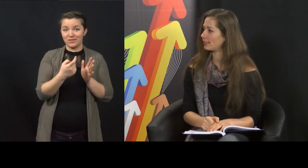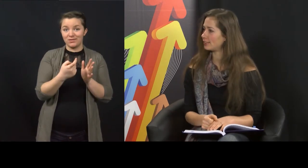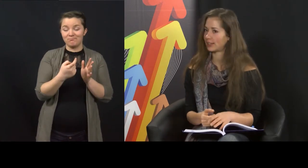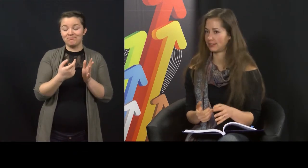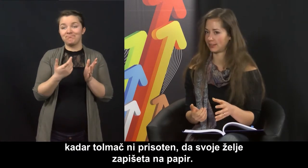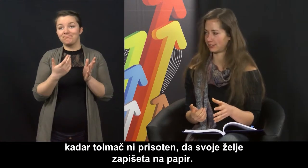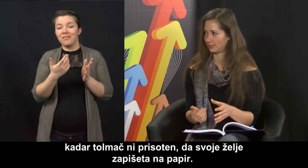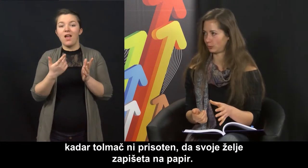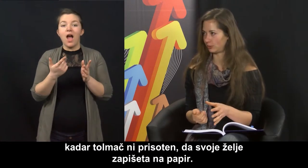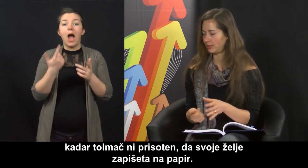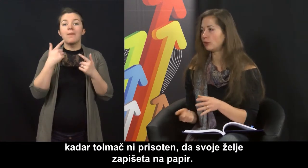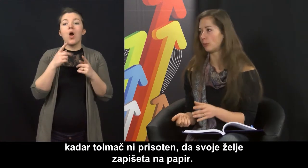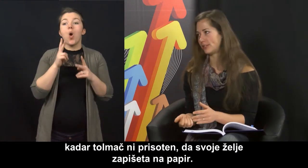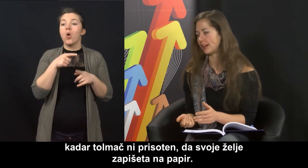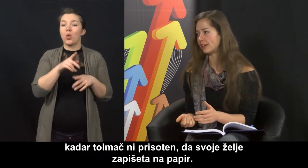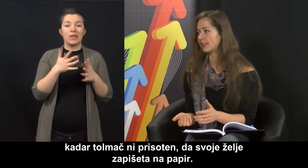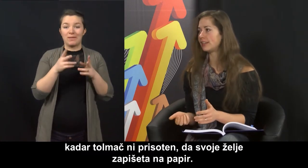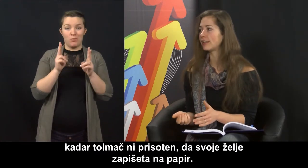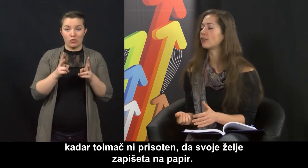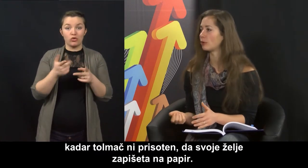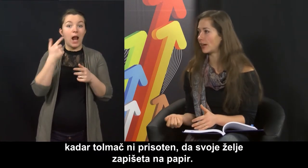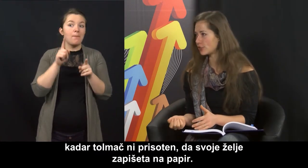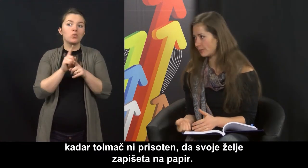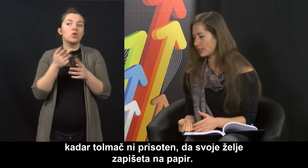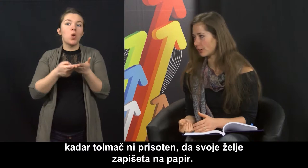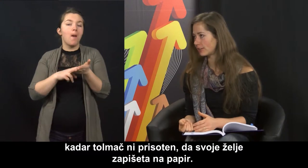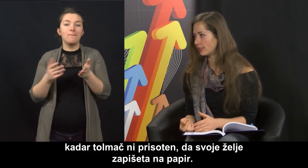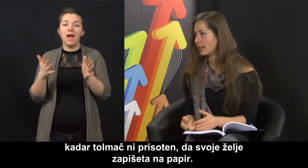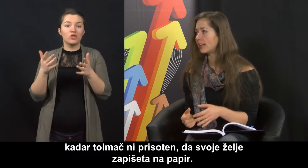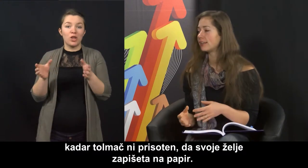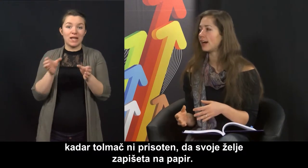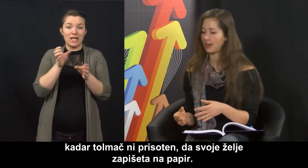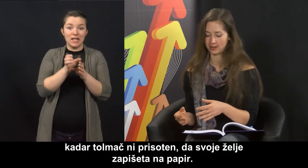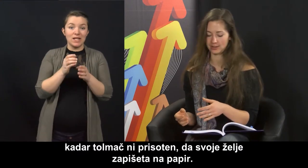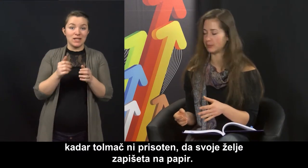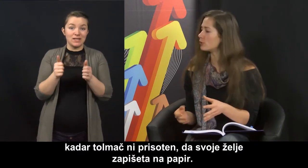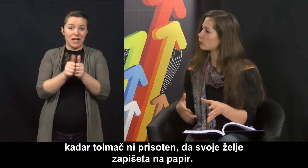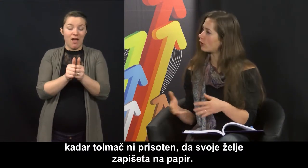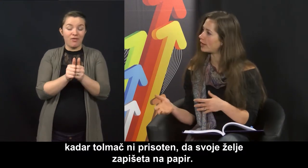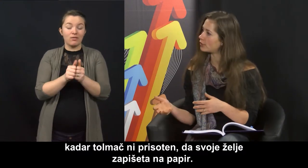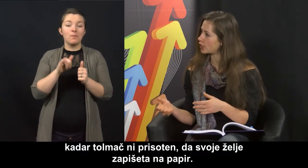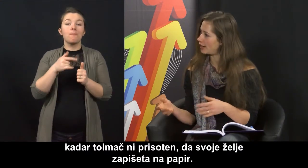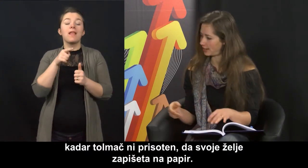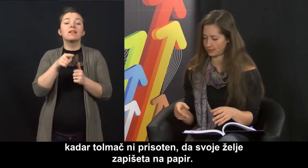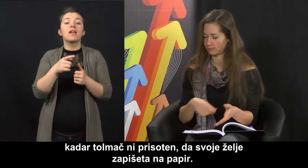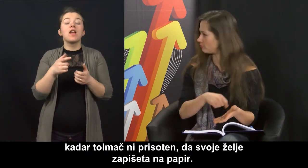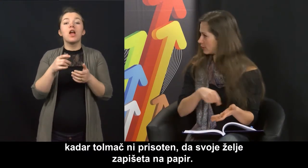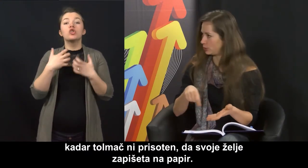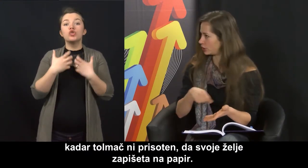oziroma kadar to ni opcija in kadar tolmač ni prisoten, da svoje